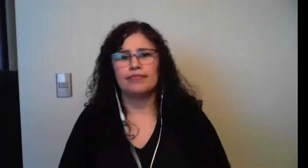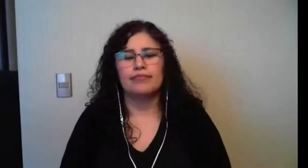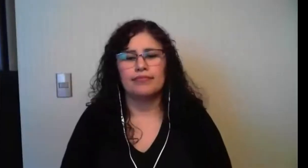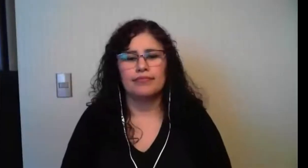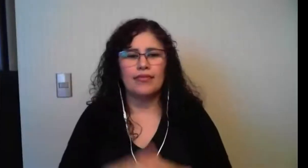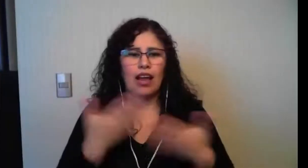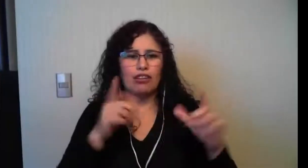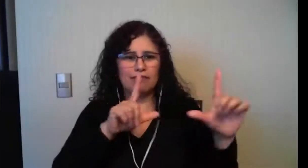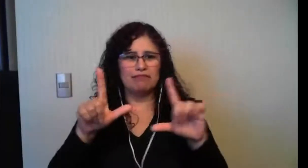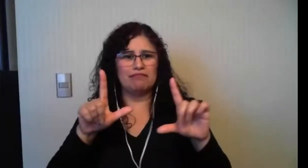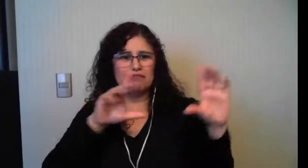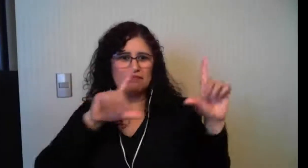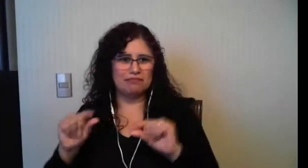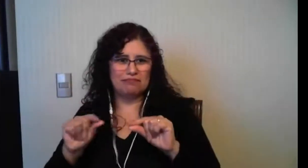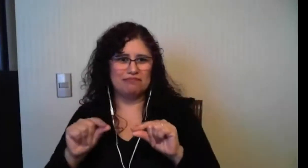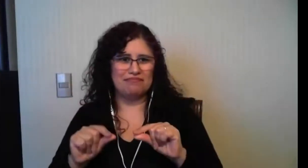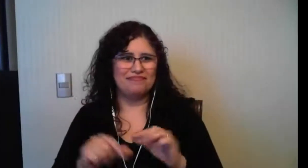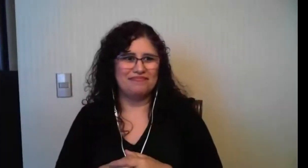dejo de compartir